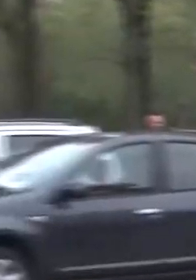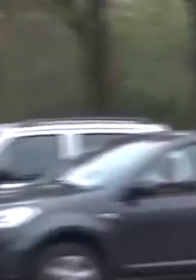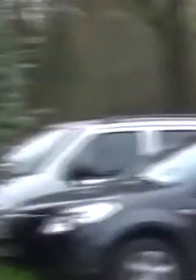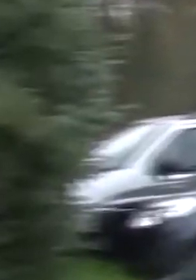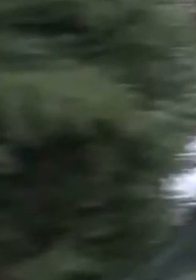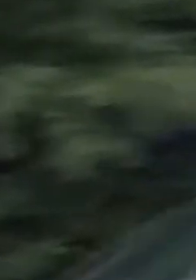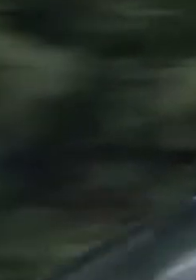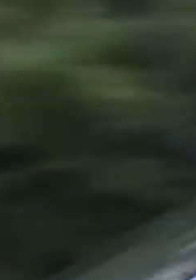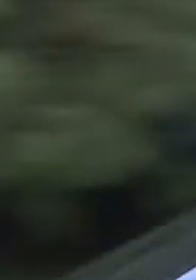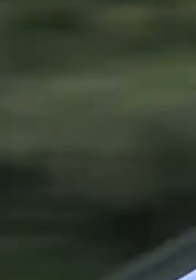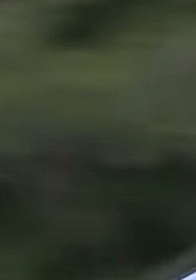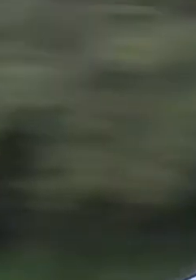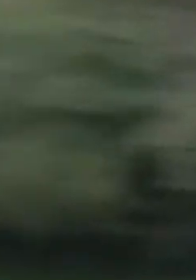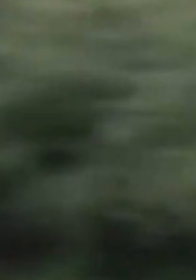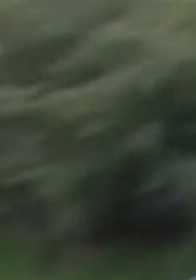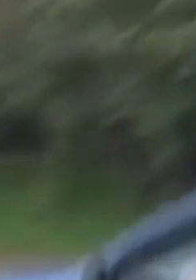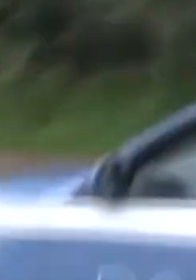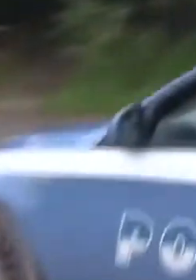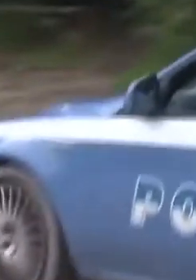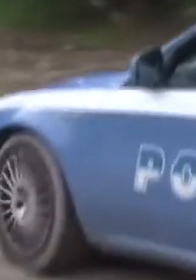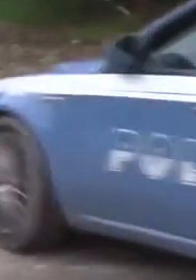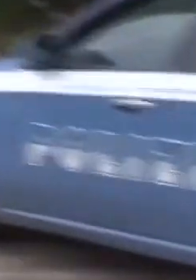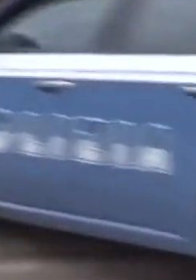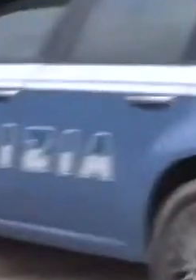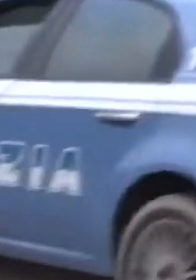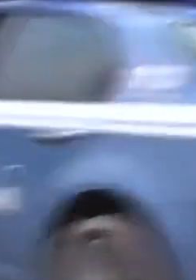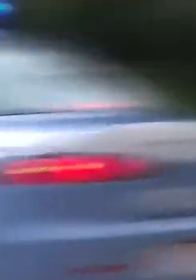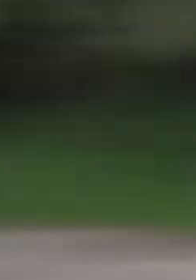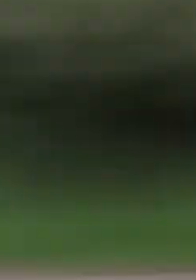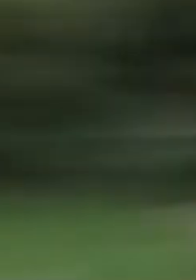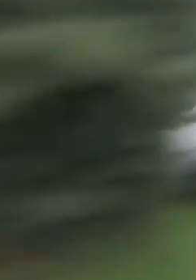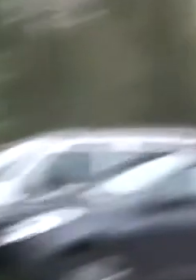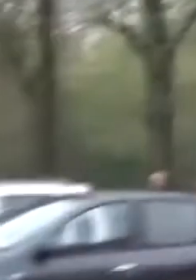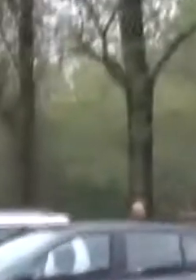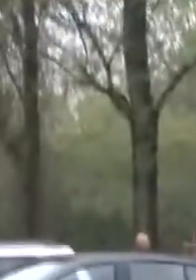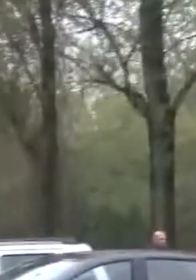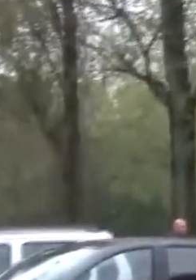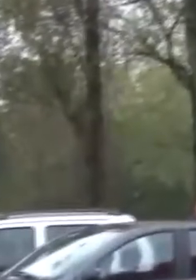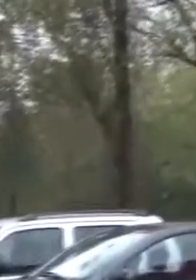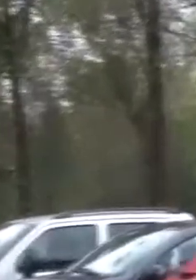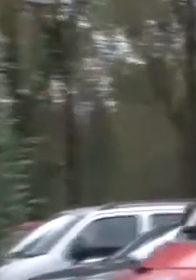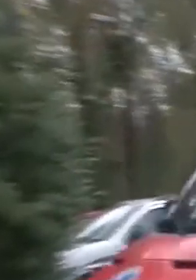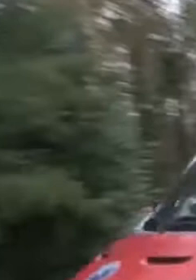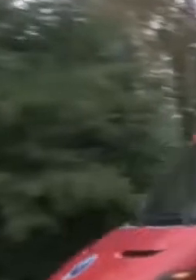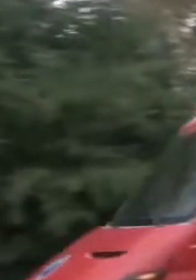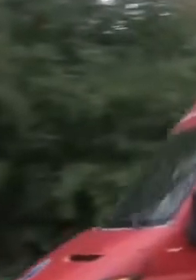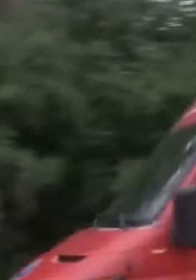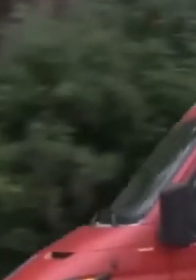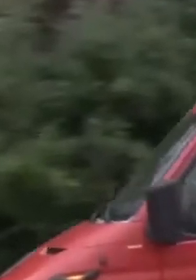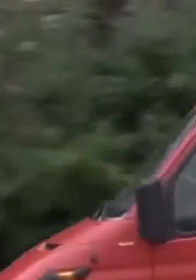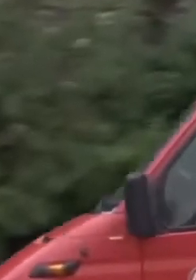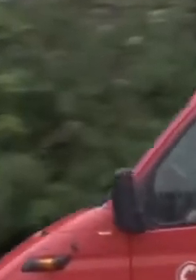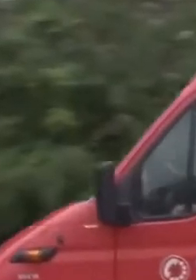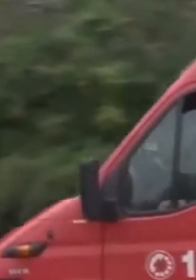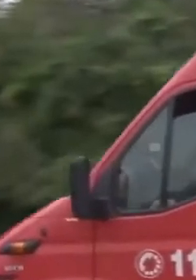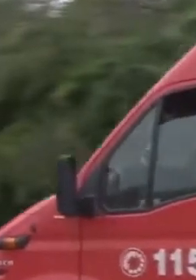chiesa parrocchiale. L'allarme è scattato lungo via Chisurata, tra la rotatoria del centro del paese e il cimitero. Una decina di minuti prima delle 10,